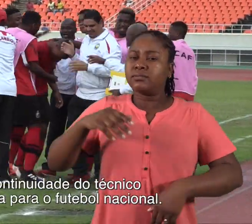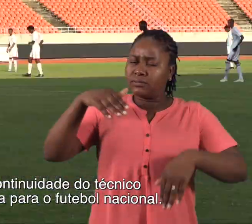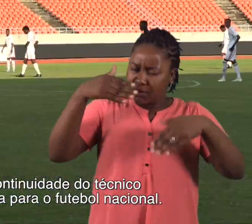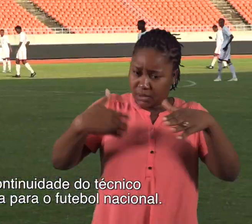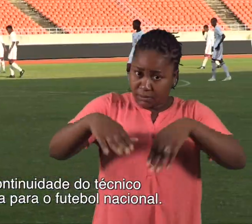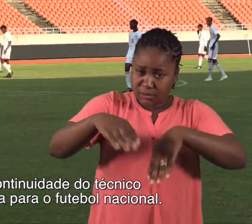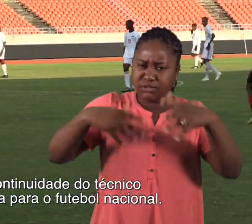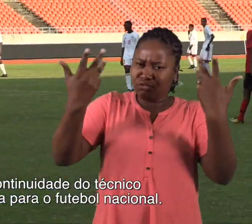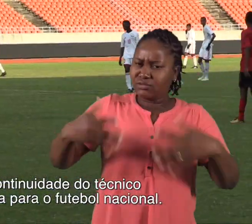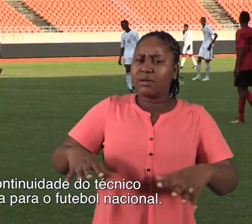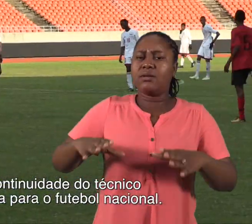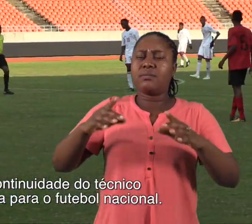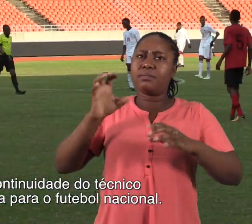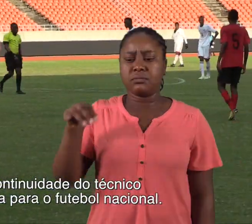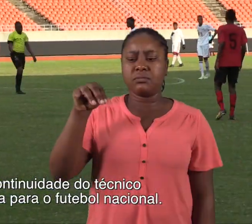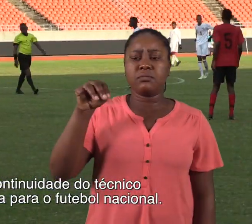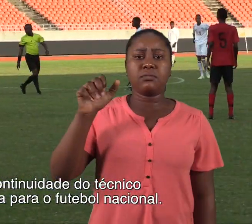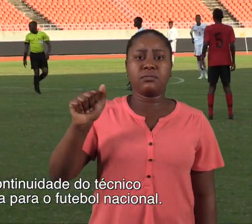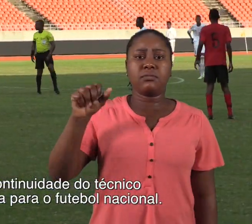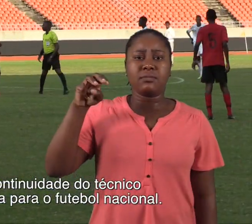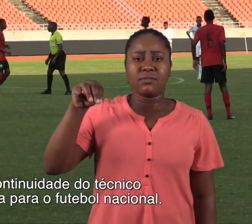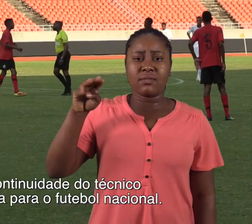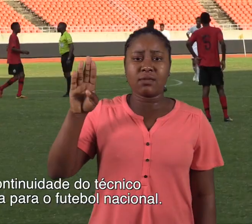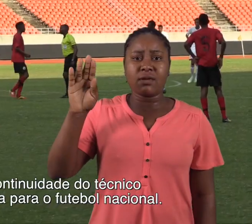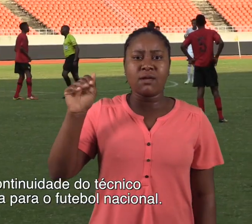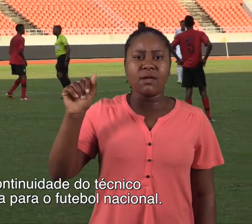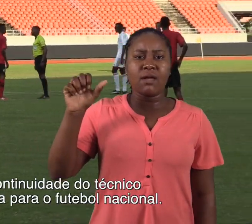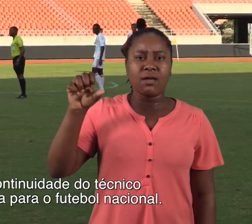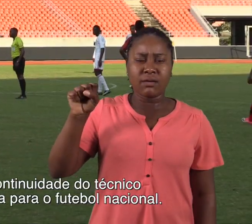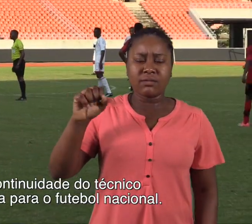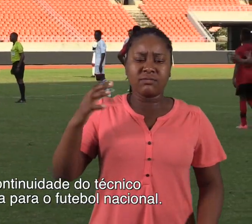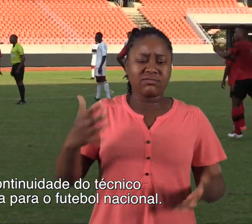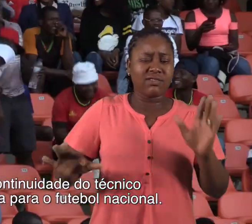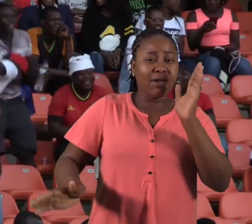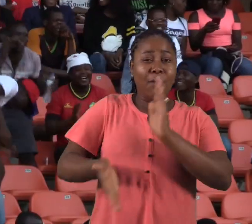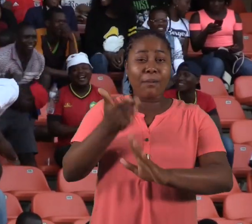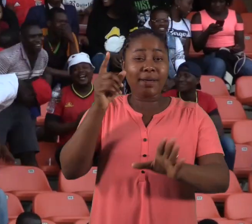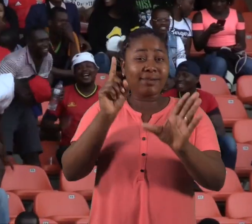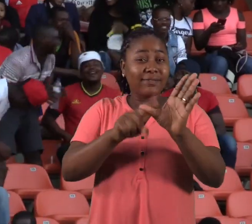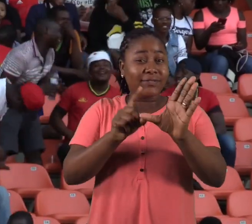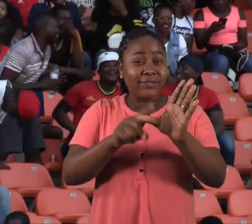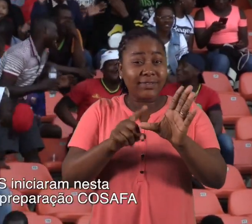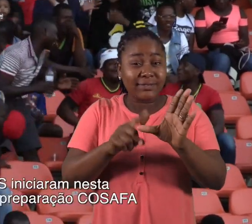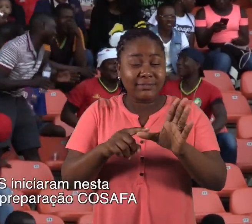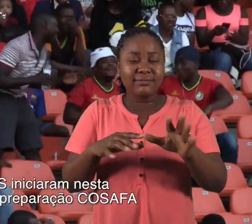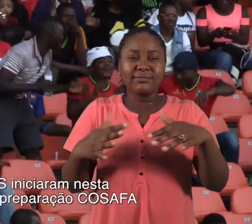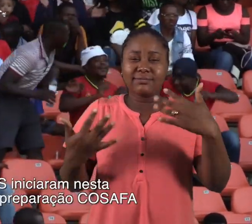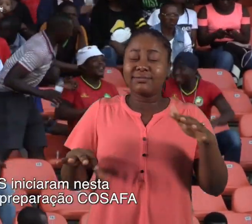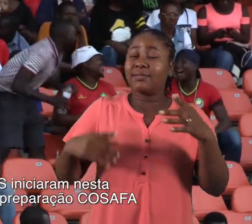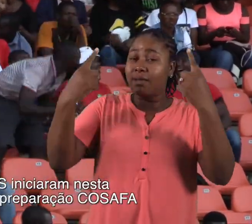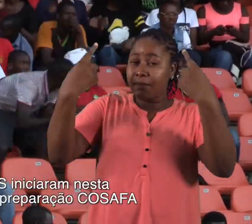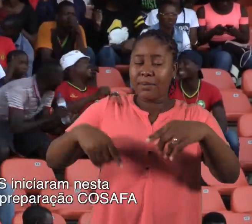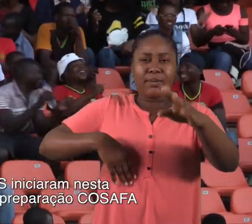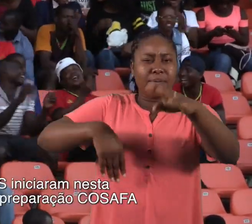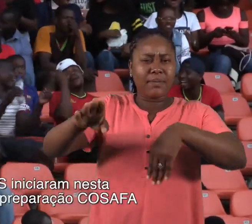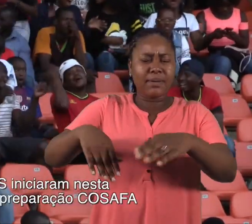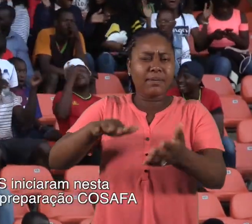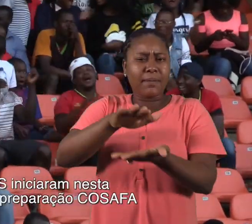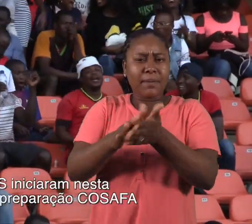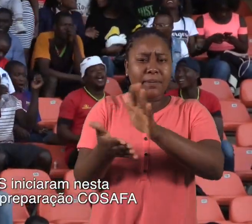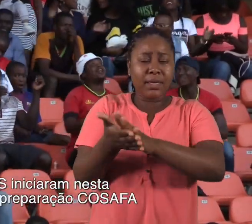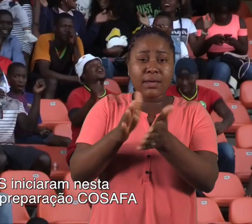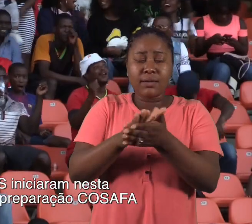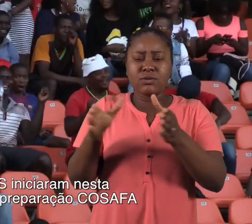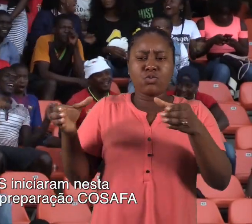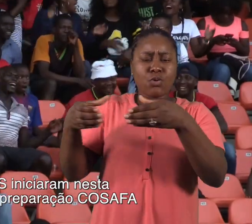que justifica a continuidade do técnico como uma mais-valia para o futebol nacional. Os mambas iniciaram nesta segunda